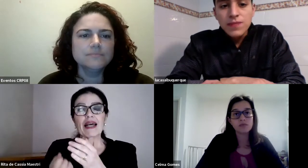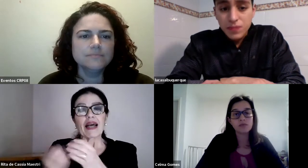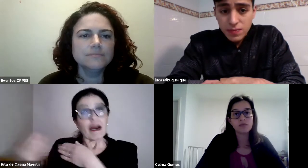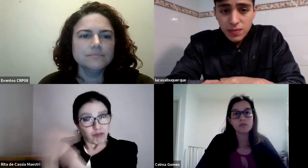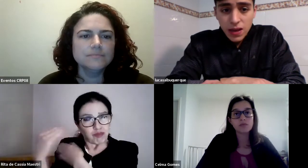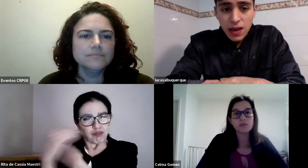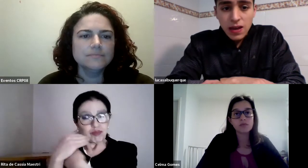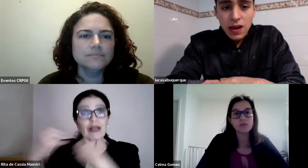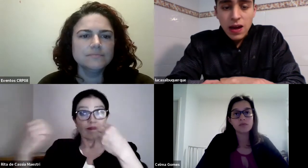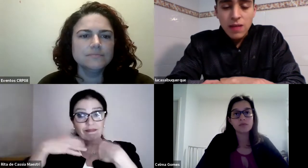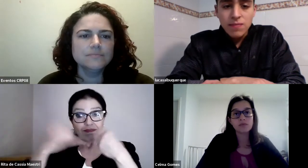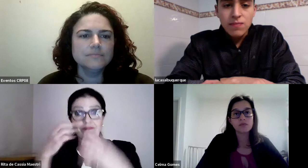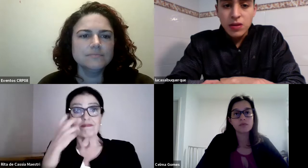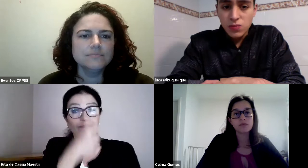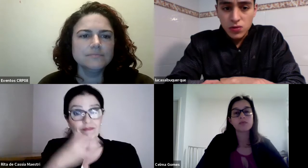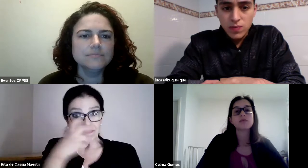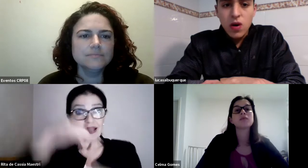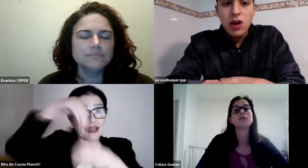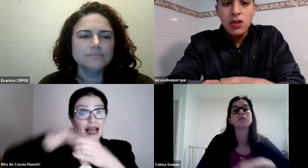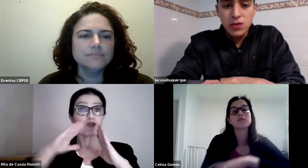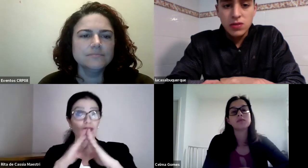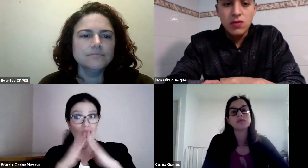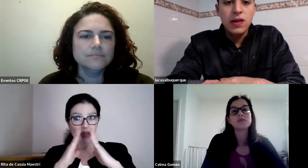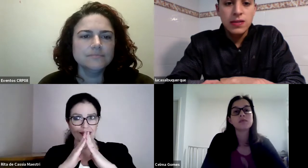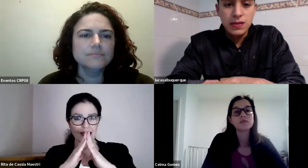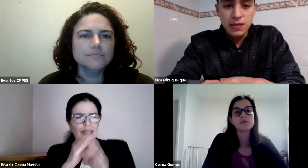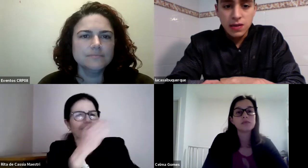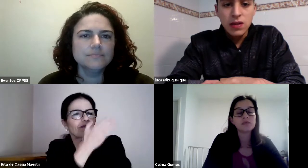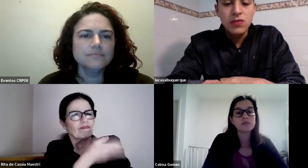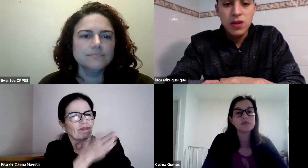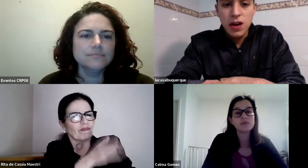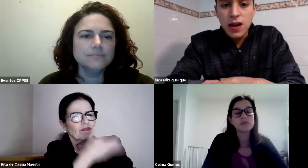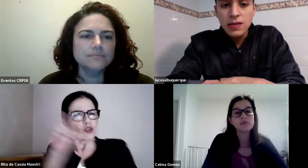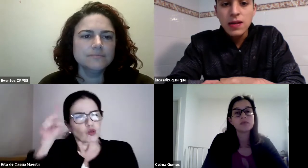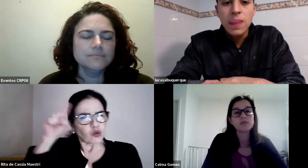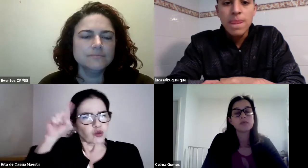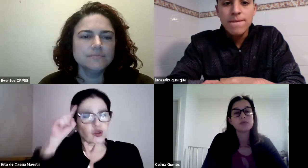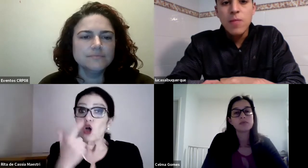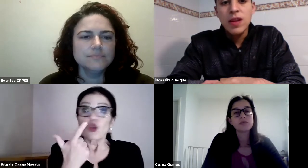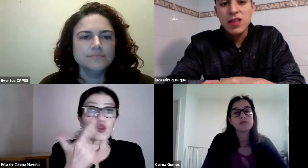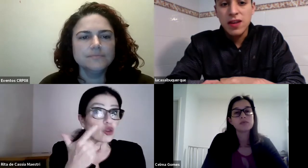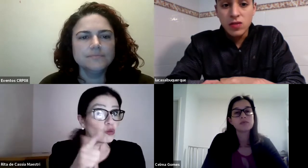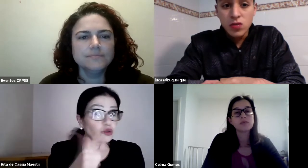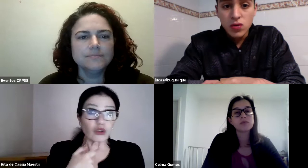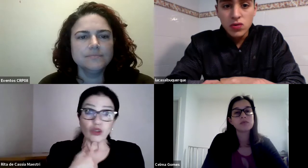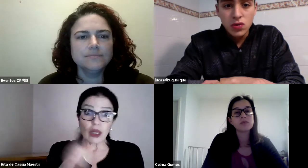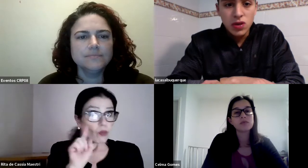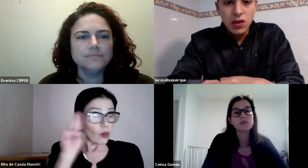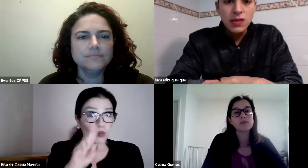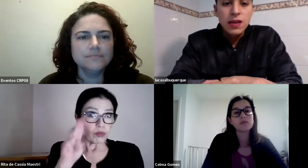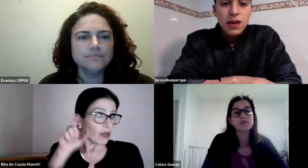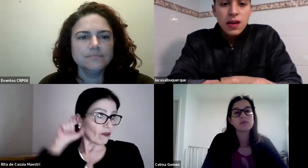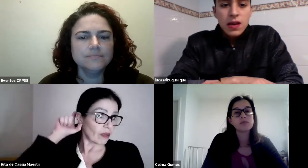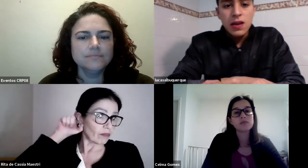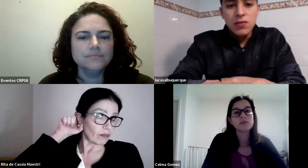né, ela me deu muito suporte, me ensinou a oralização dentro de casa, eu praticava todos os